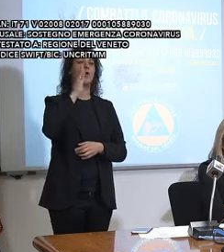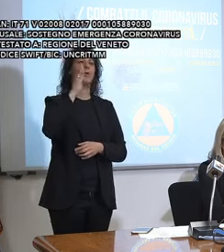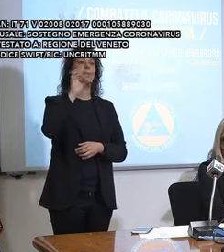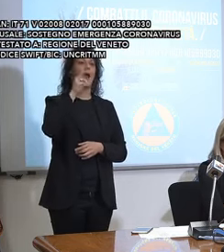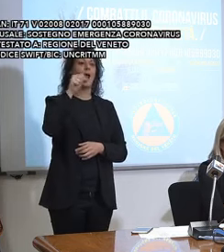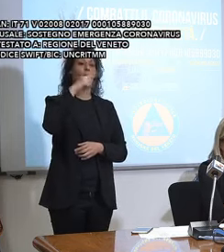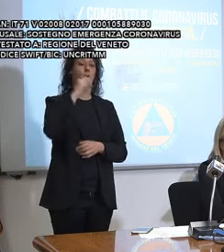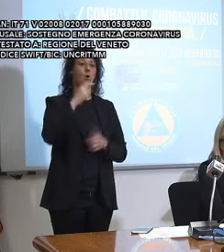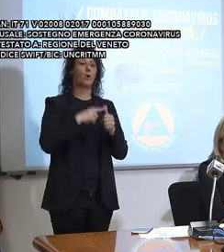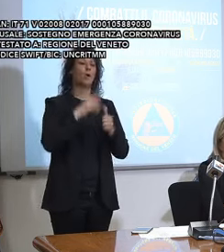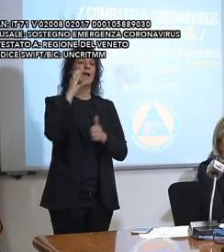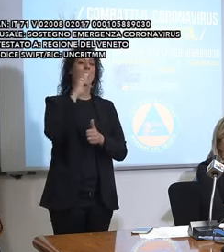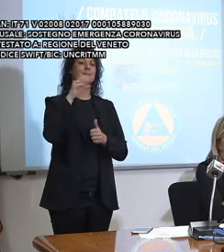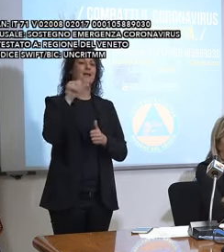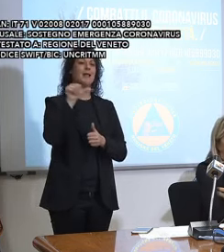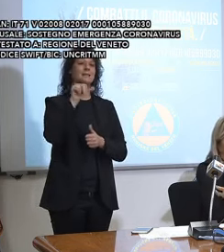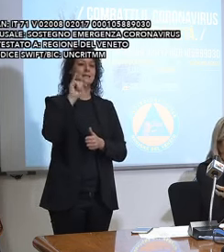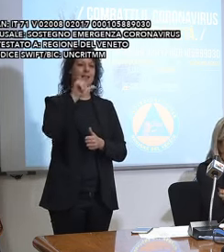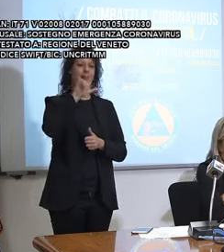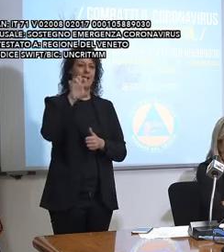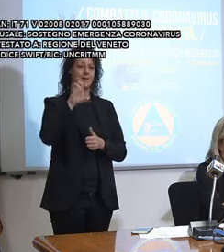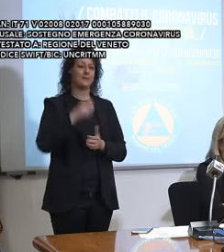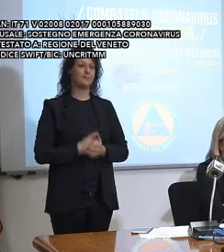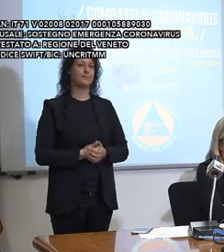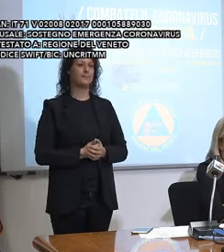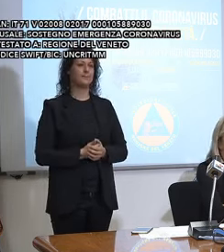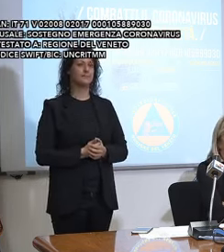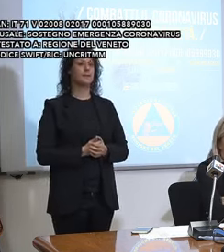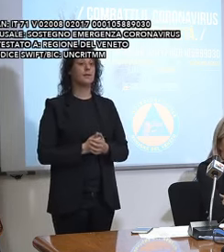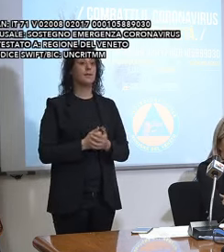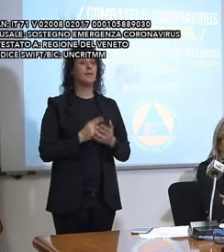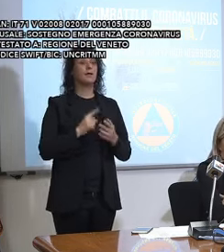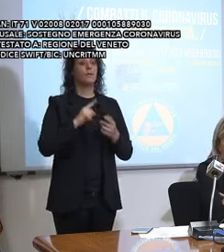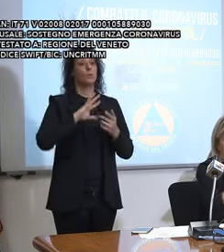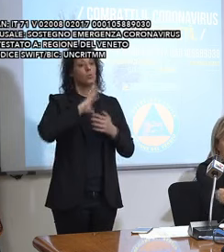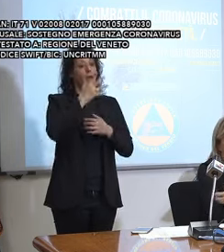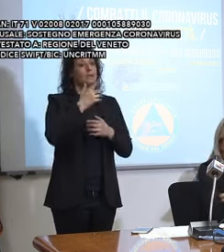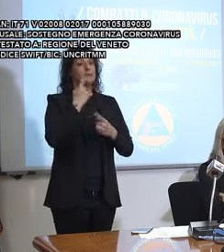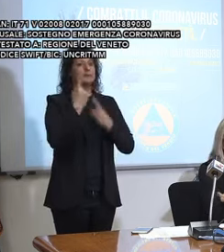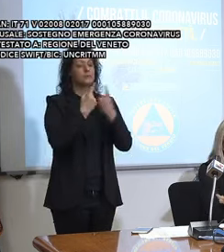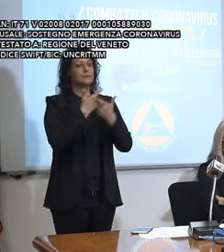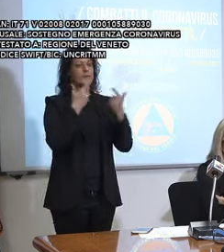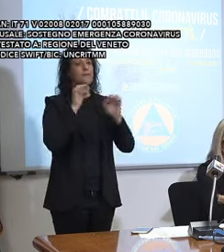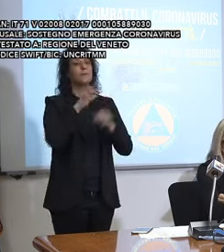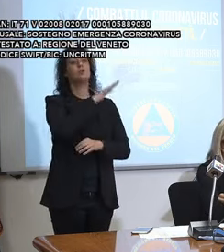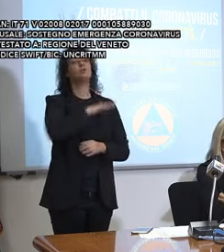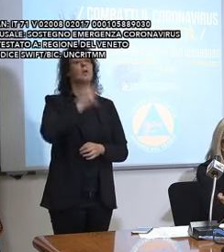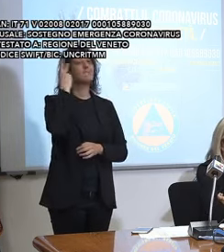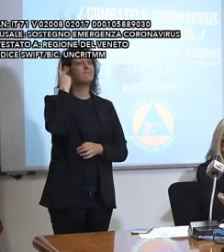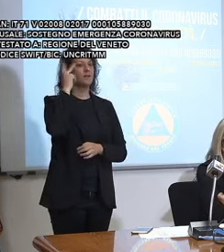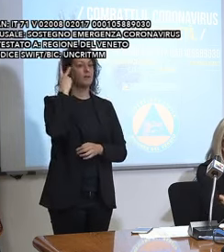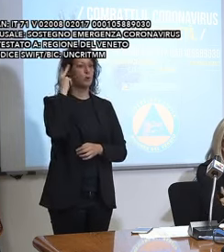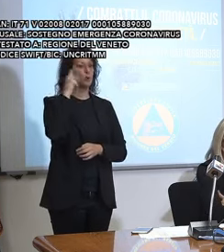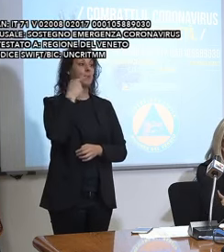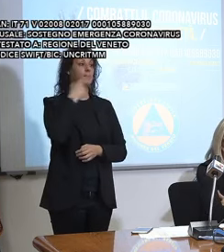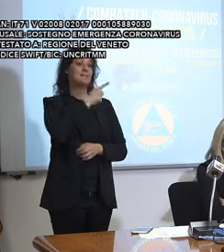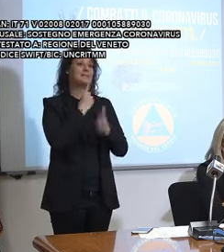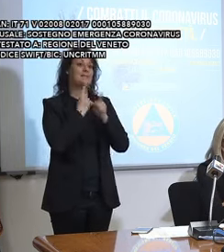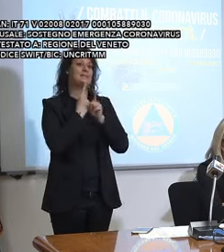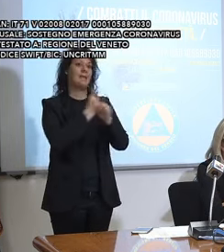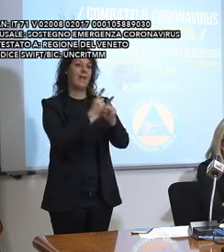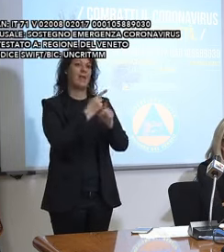Sile, e poi invece l'ultima parentesi è quella più sul Veronese, che segue anche quindi l'andamento però